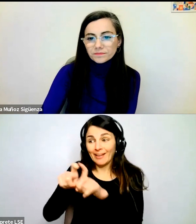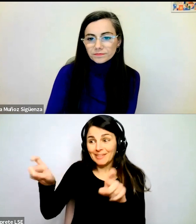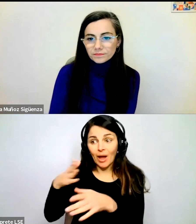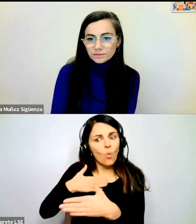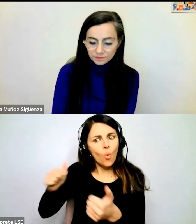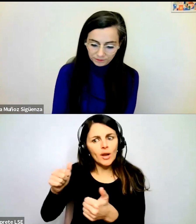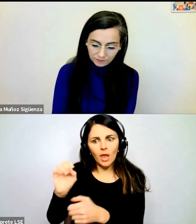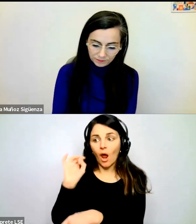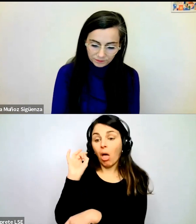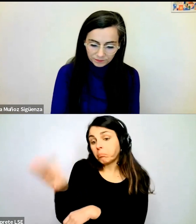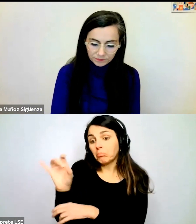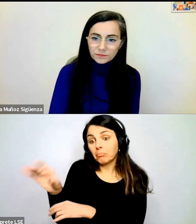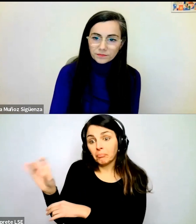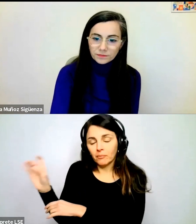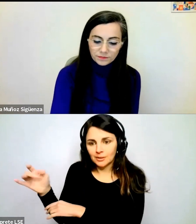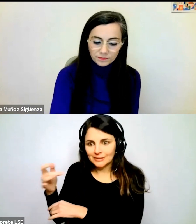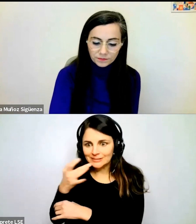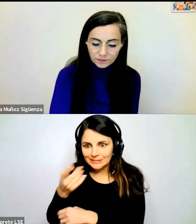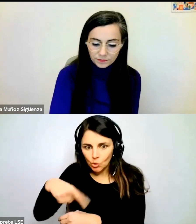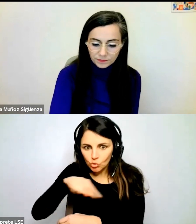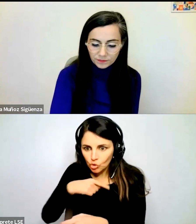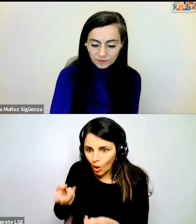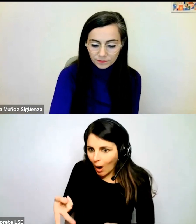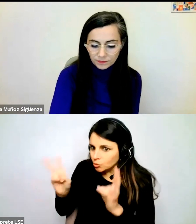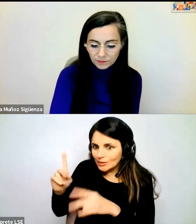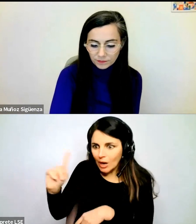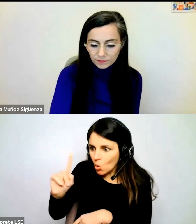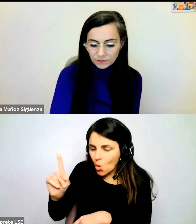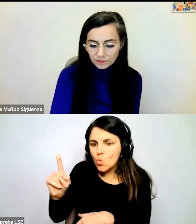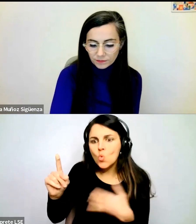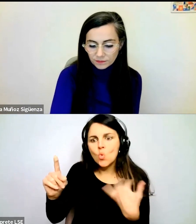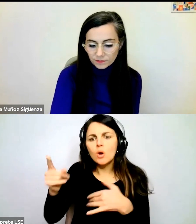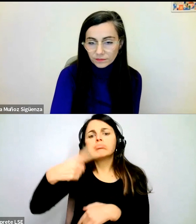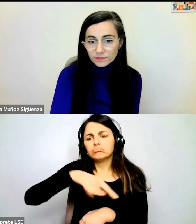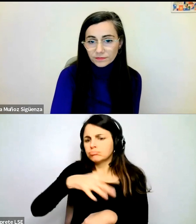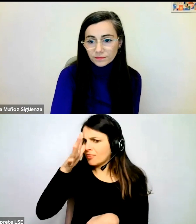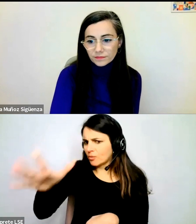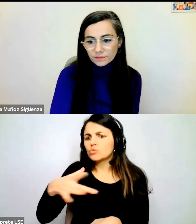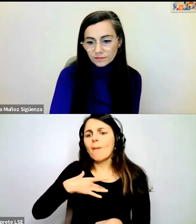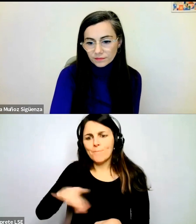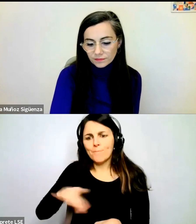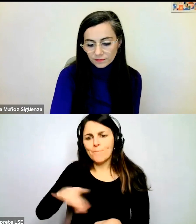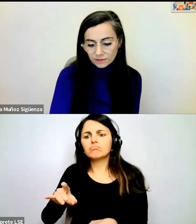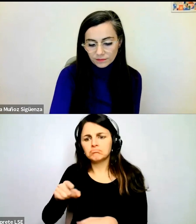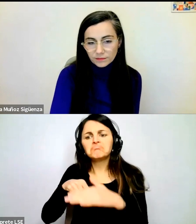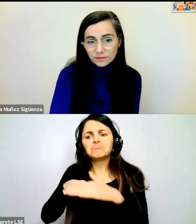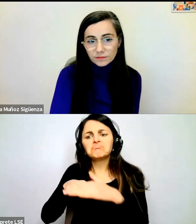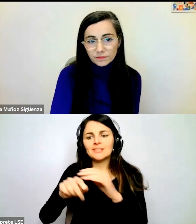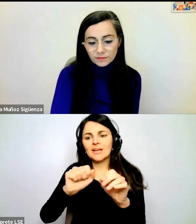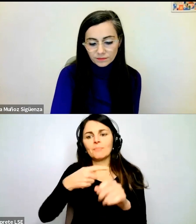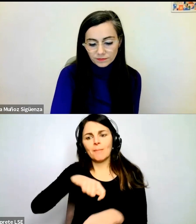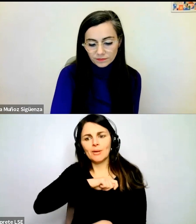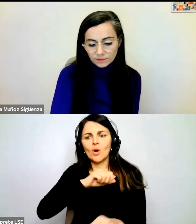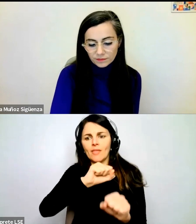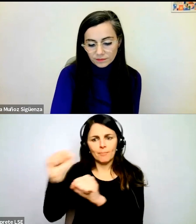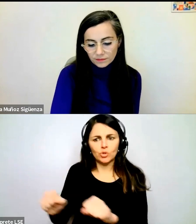ese consentimiento, que sepáis que la Agencia Española de Protección de Datos está ahí para reclamar que nuestros datos están circulando por